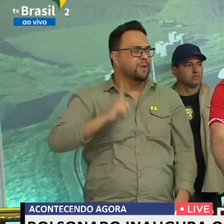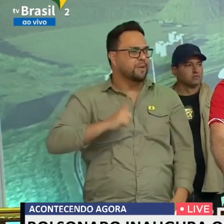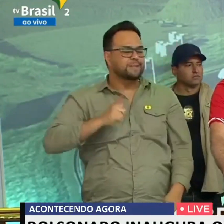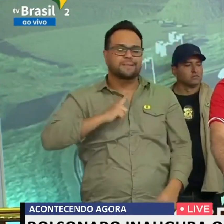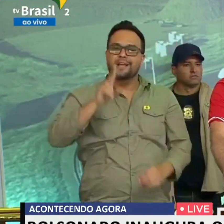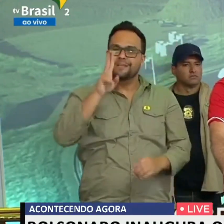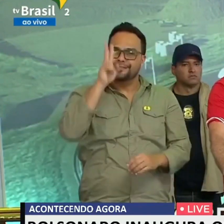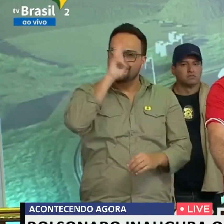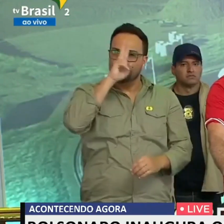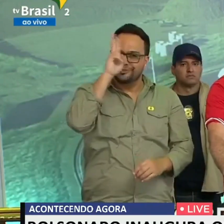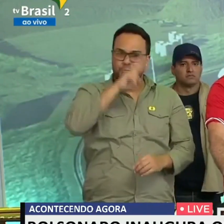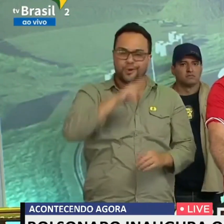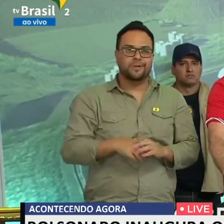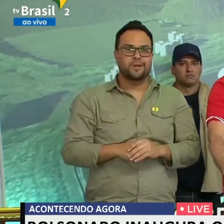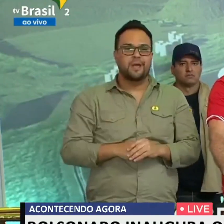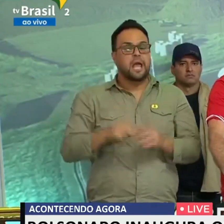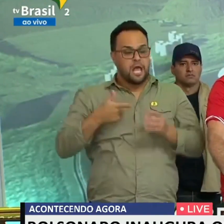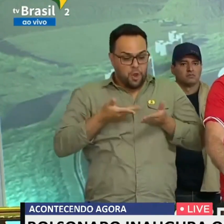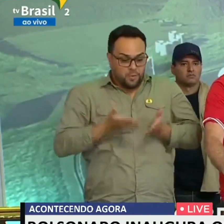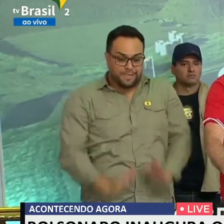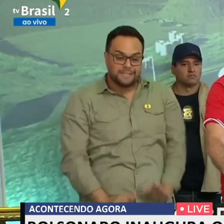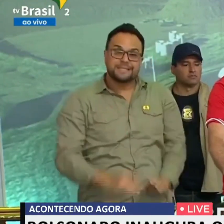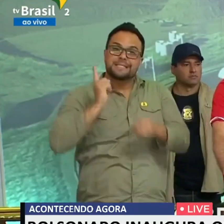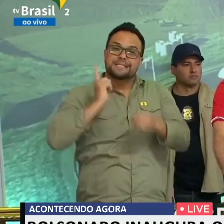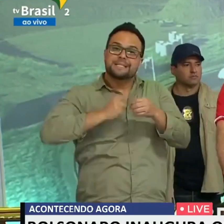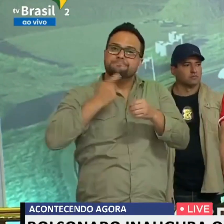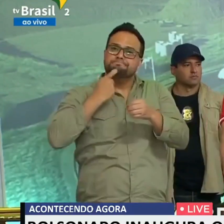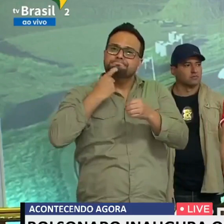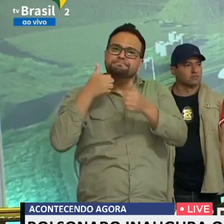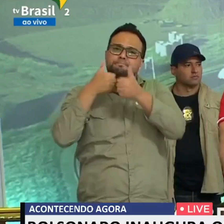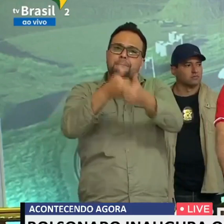Sou nascido numa cidadezinha bem pertinho daqui,